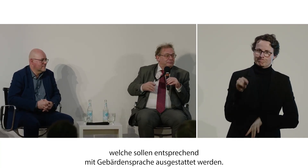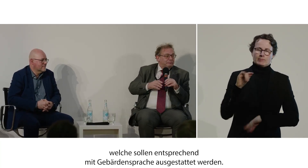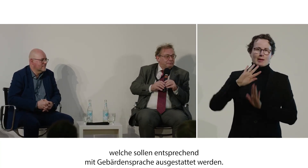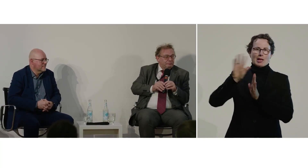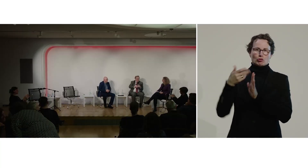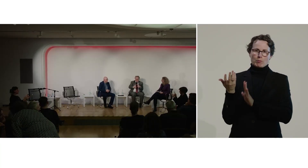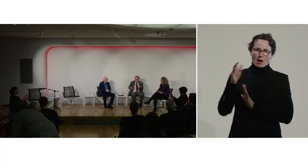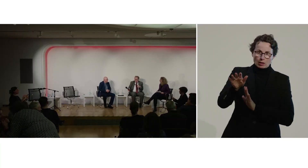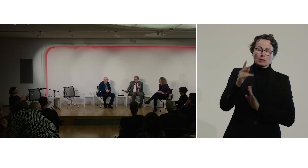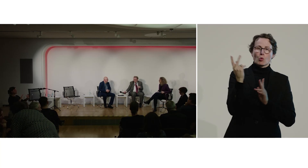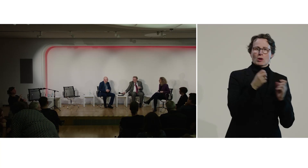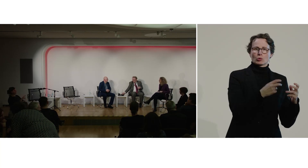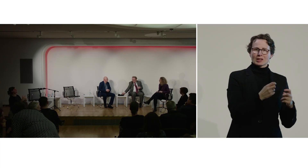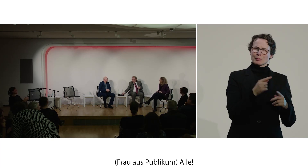werden.